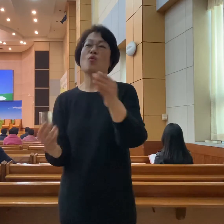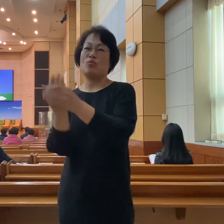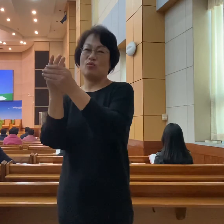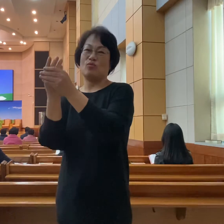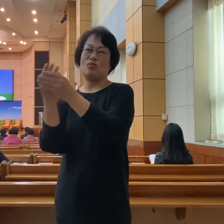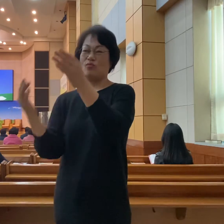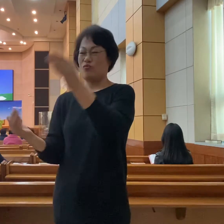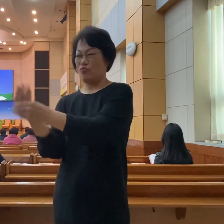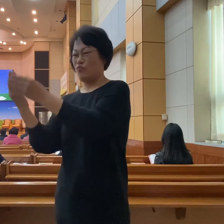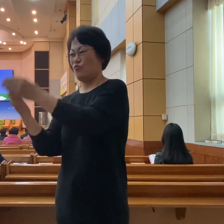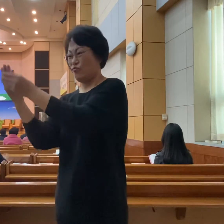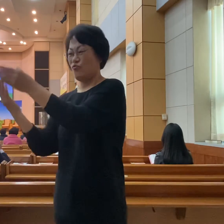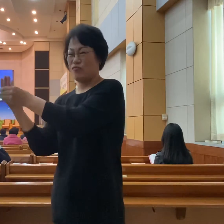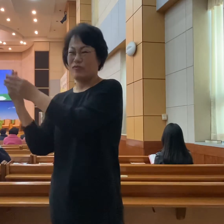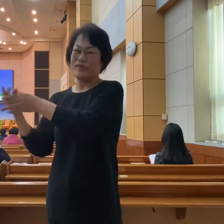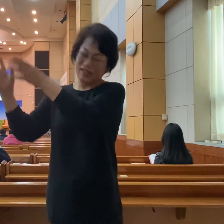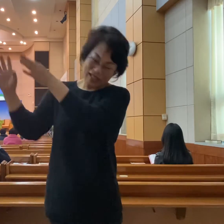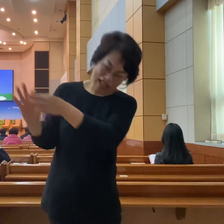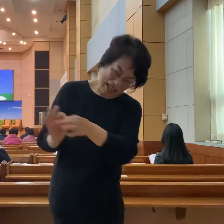큰 문제 있고,